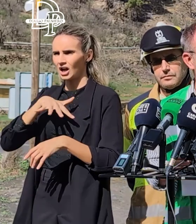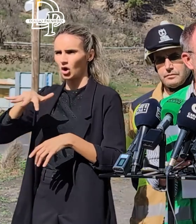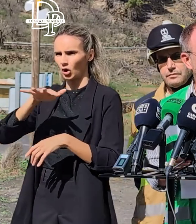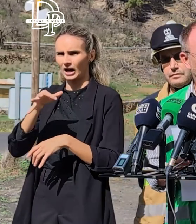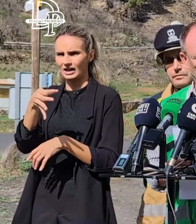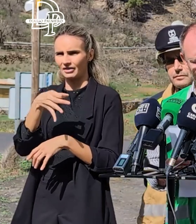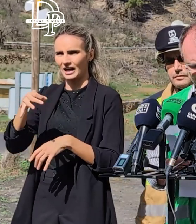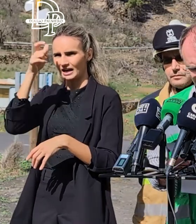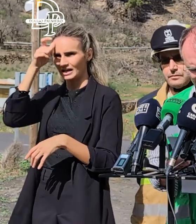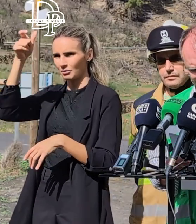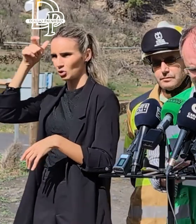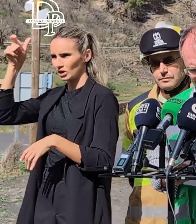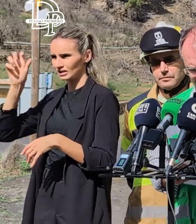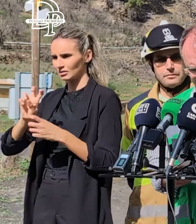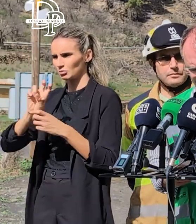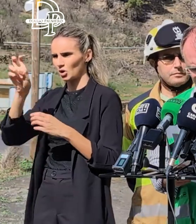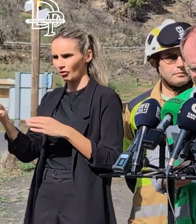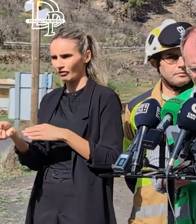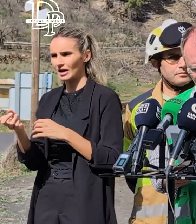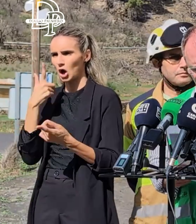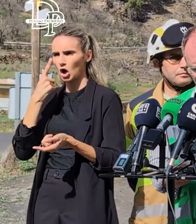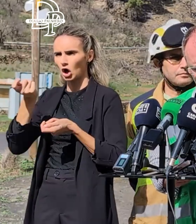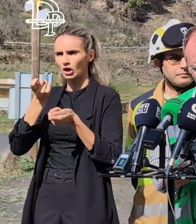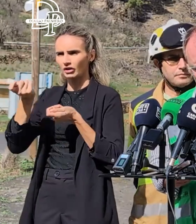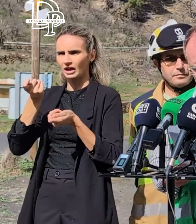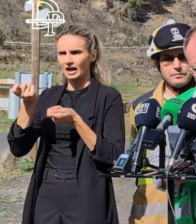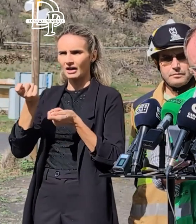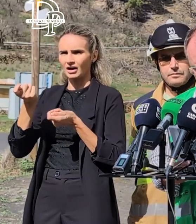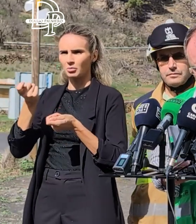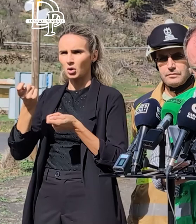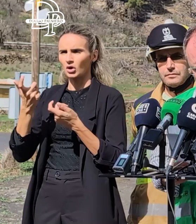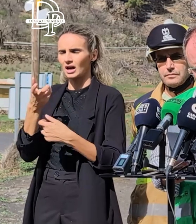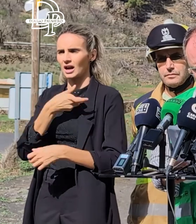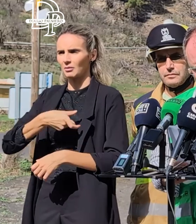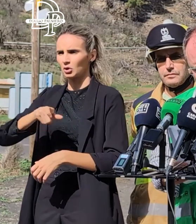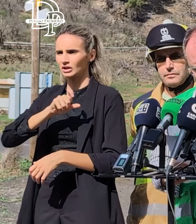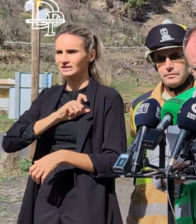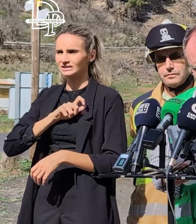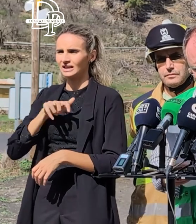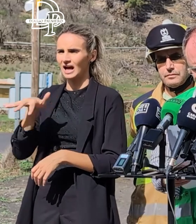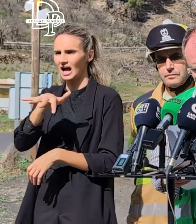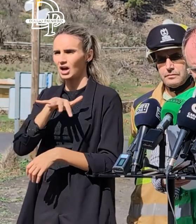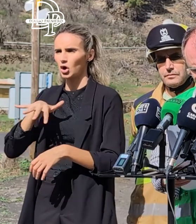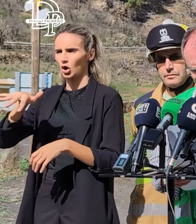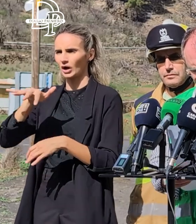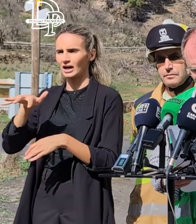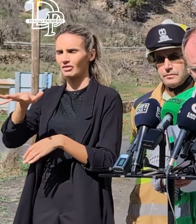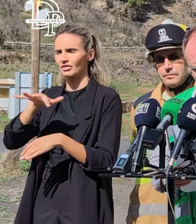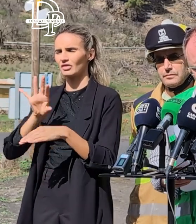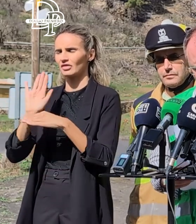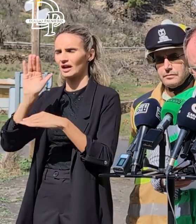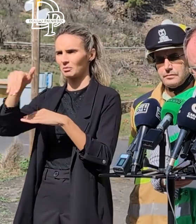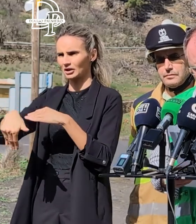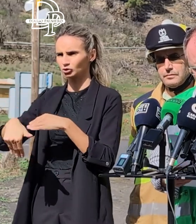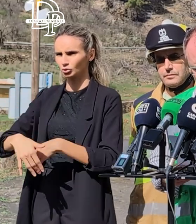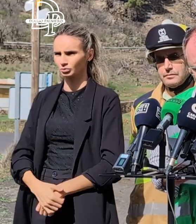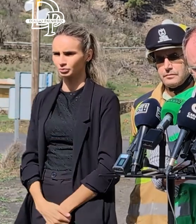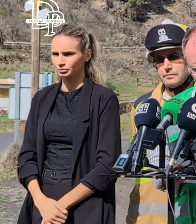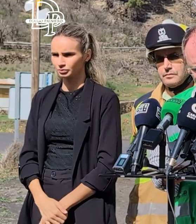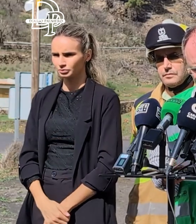coordinada por la policía local del municipio del Paso.